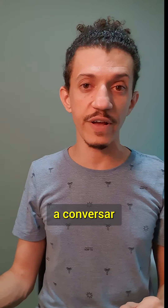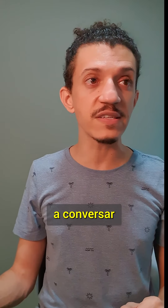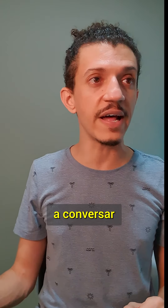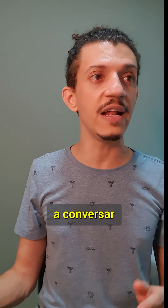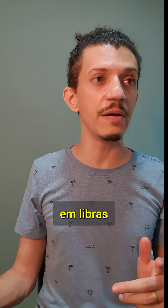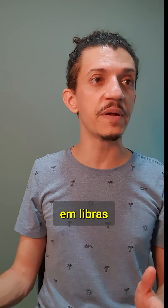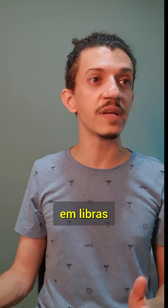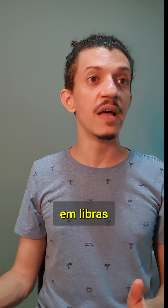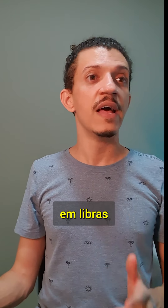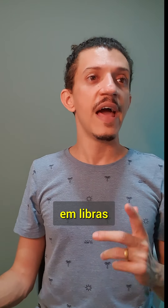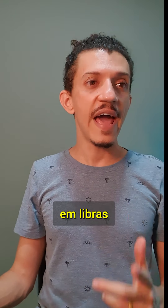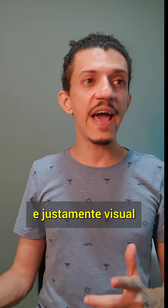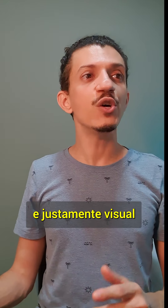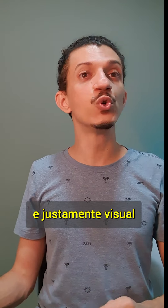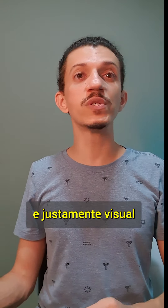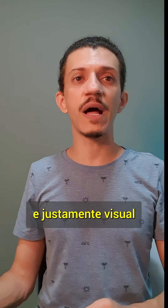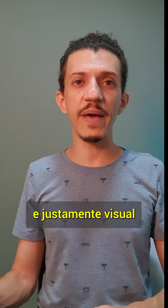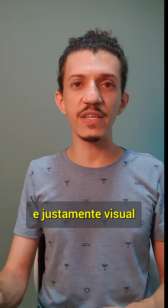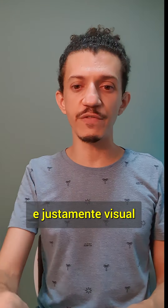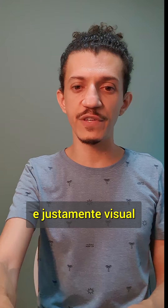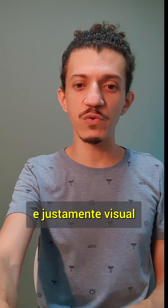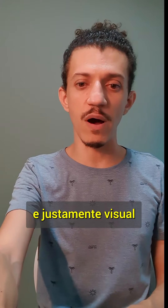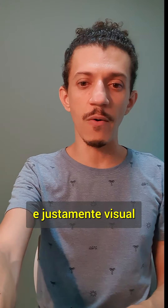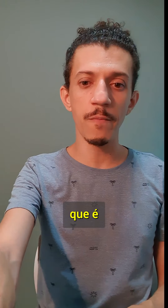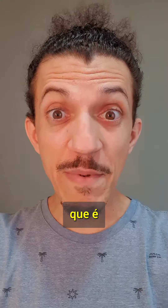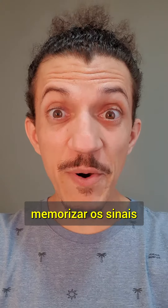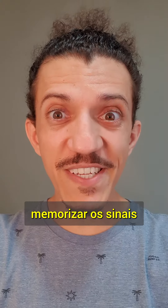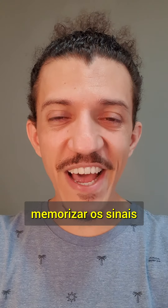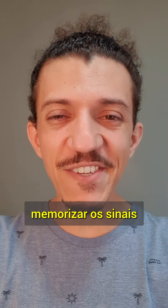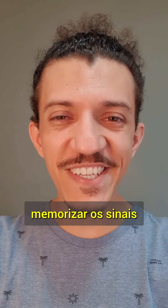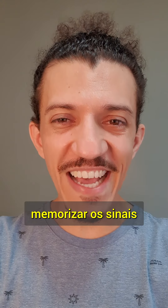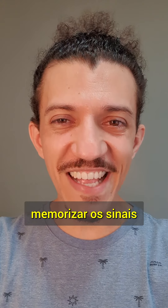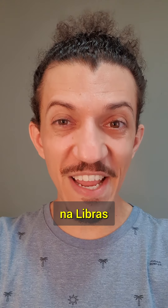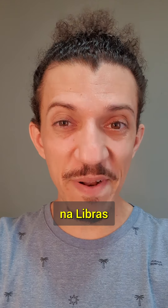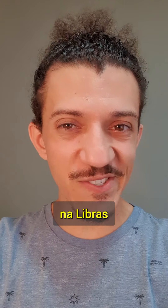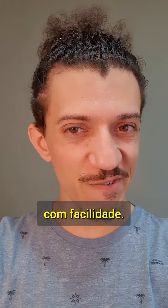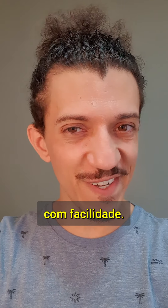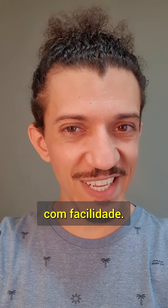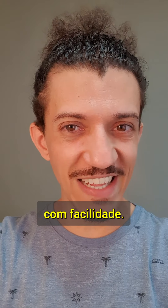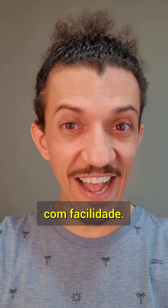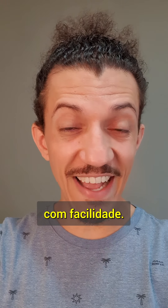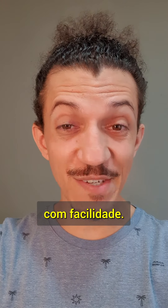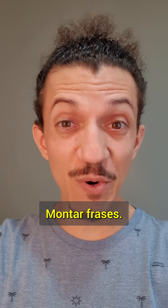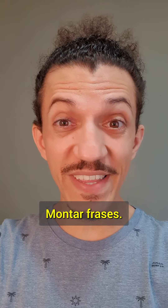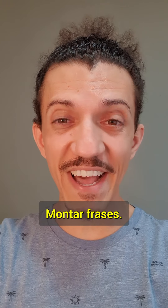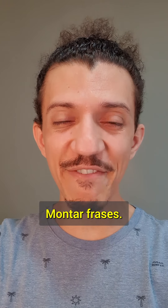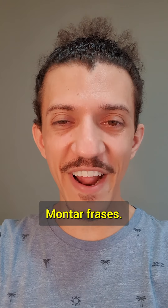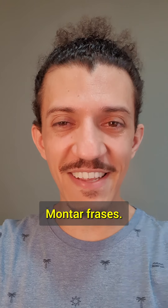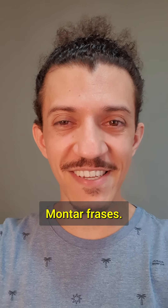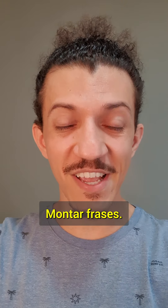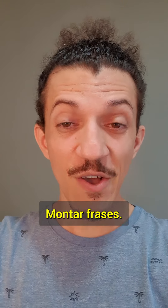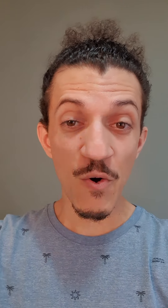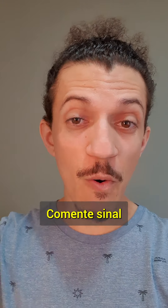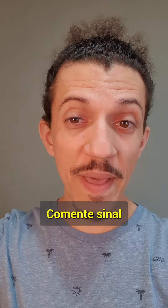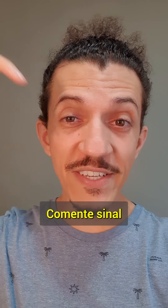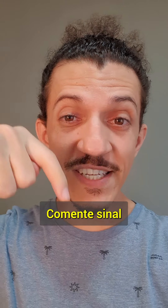conversar em Libras, é justamente visual. Quer memorizar os sinais da Libras com facilidade, montar frases? Comente